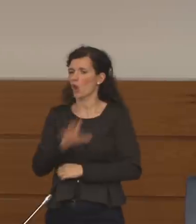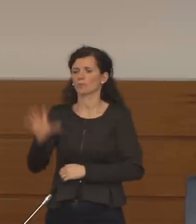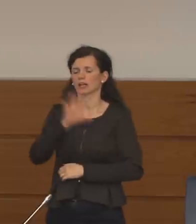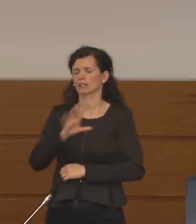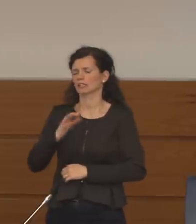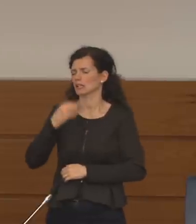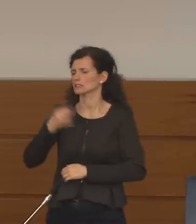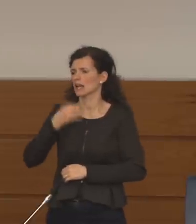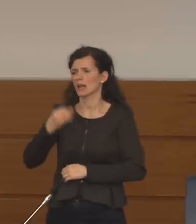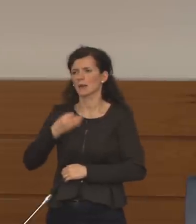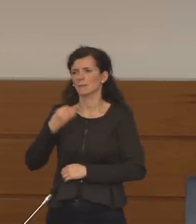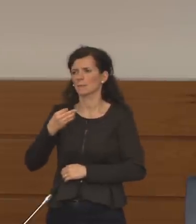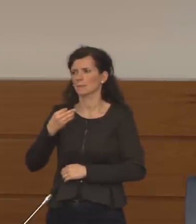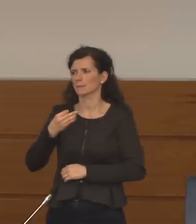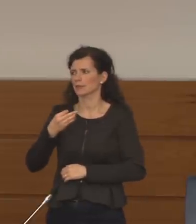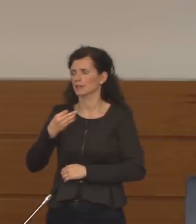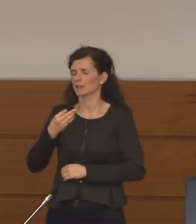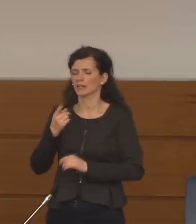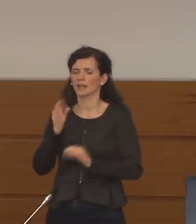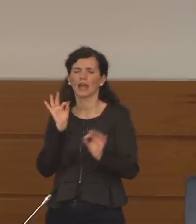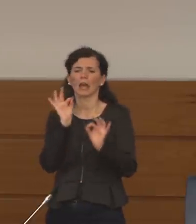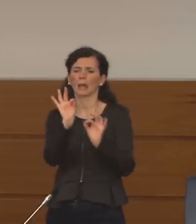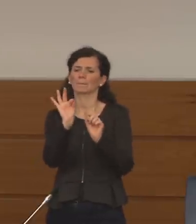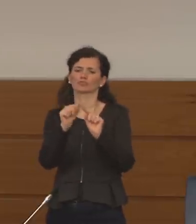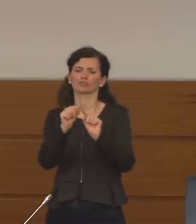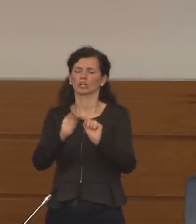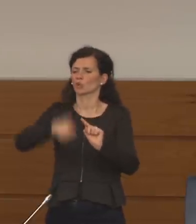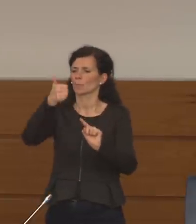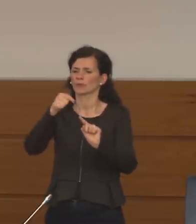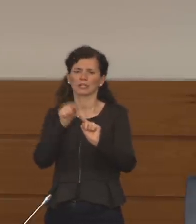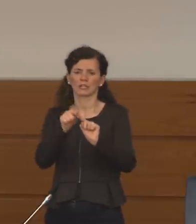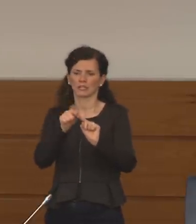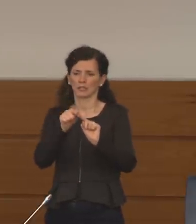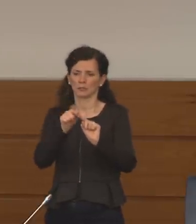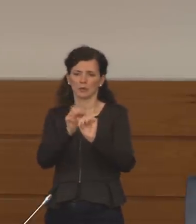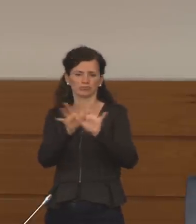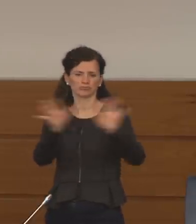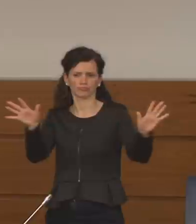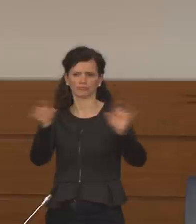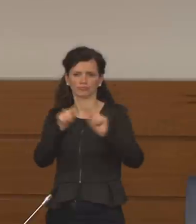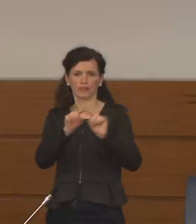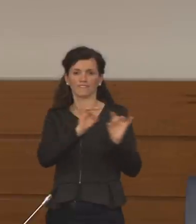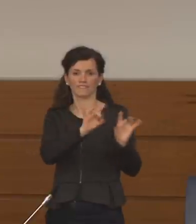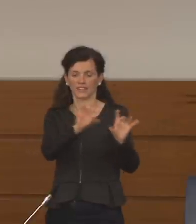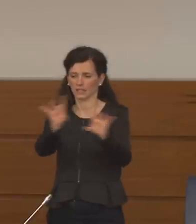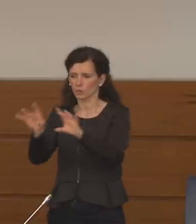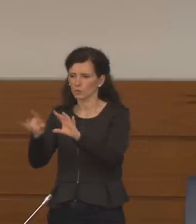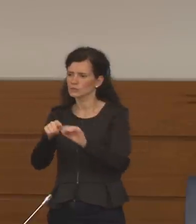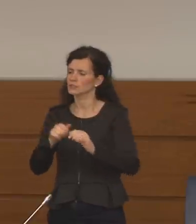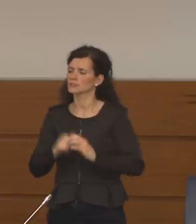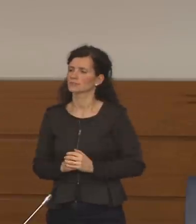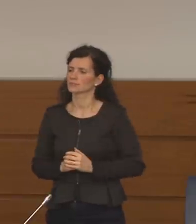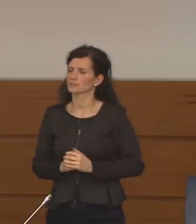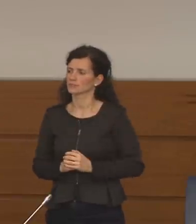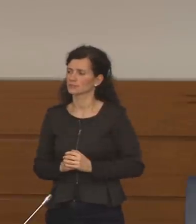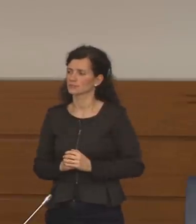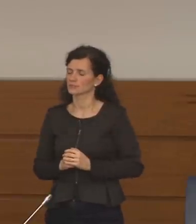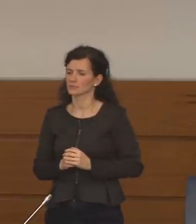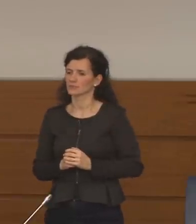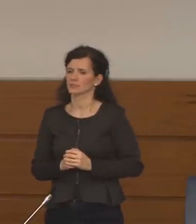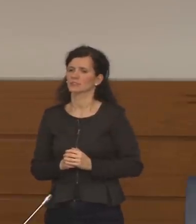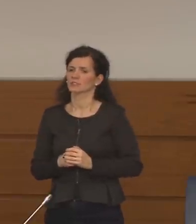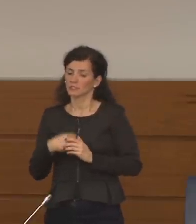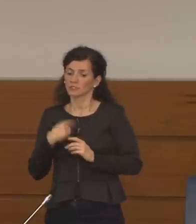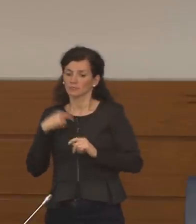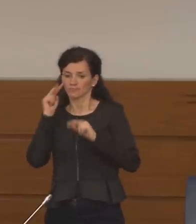centro chiamiamolo l'epicentro della dell'espansione del virus e notiamo anche che